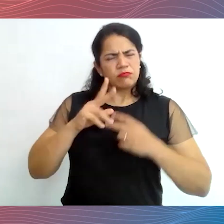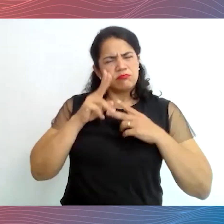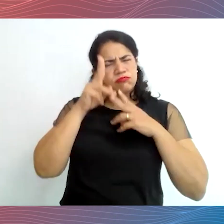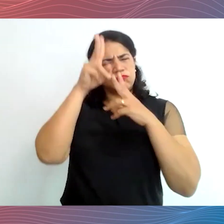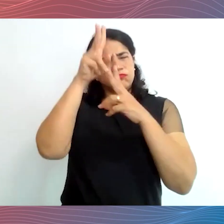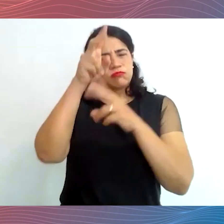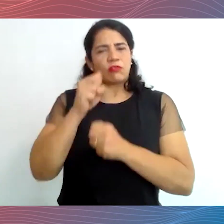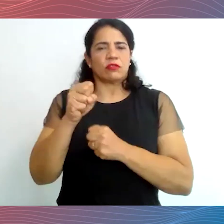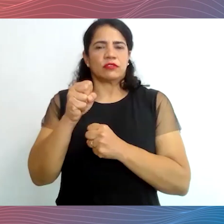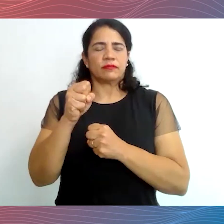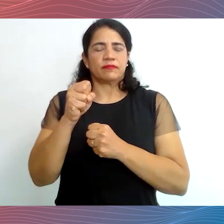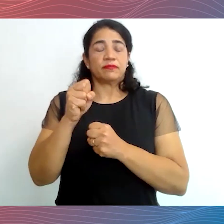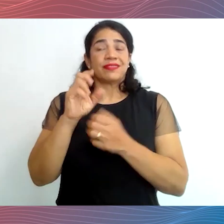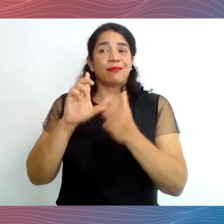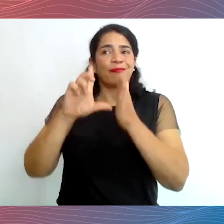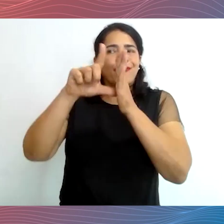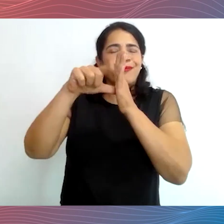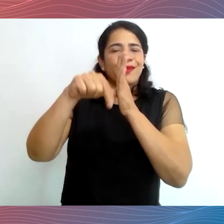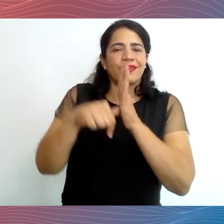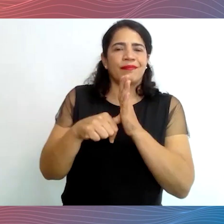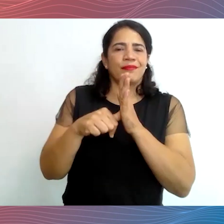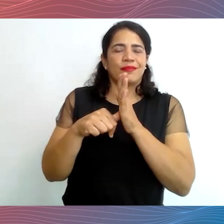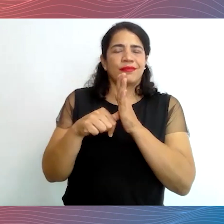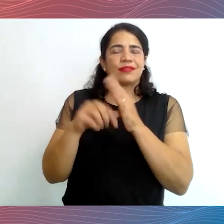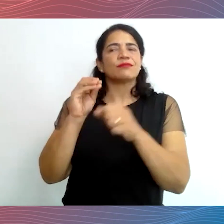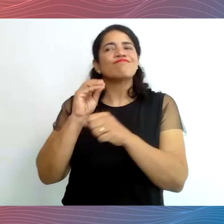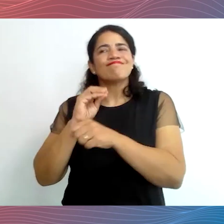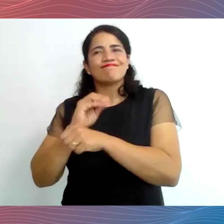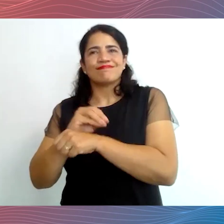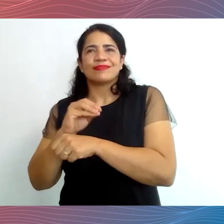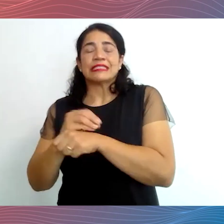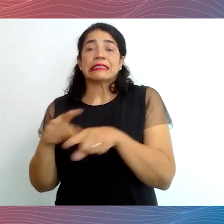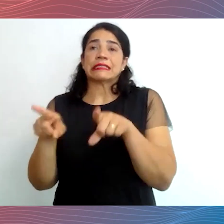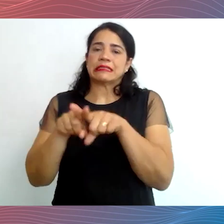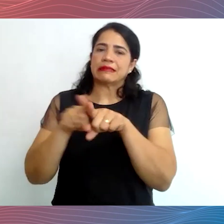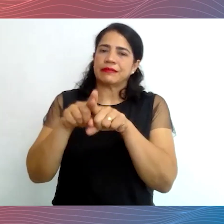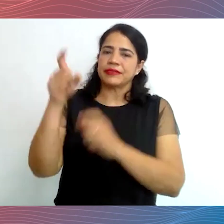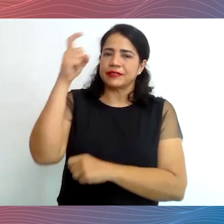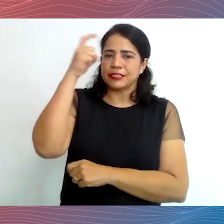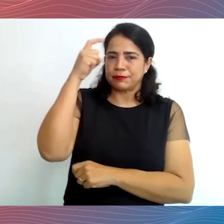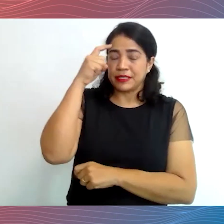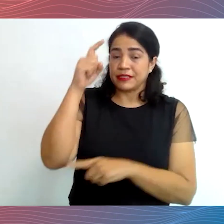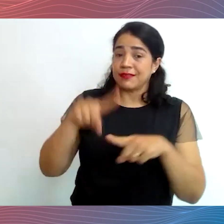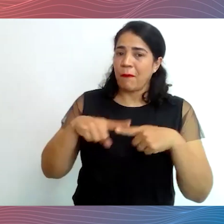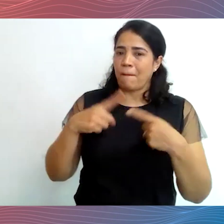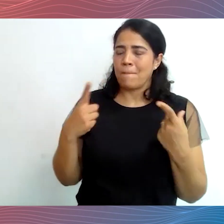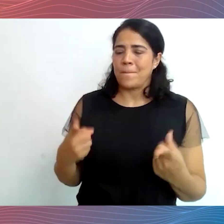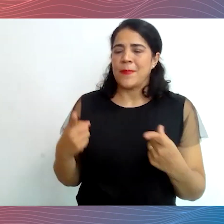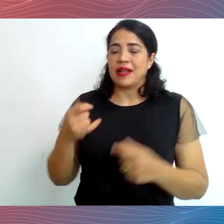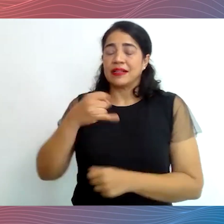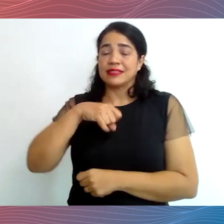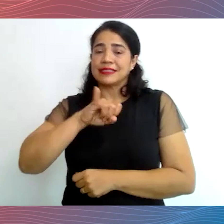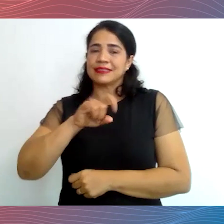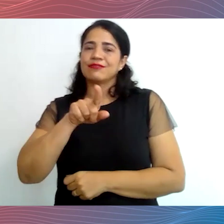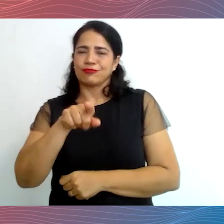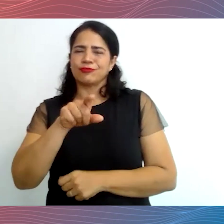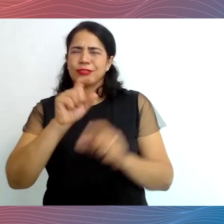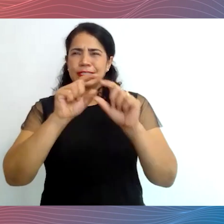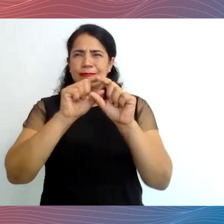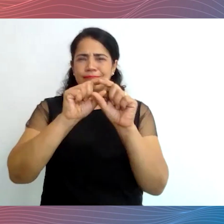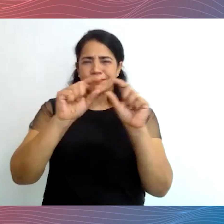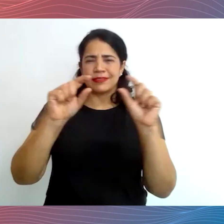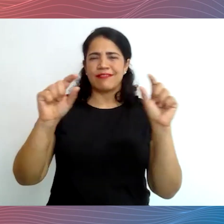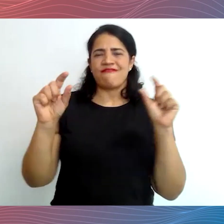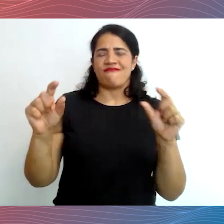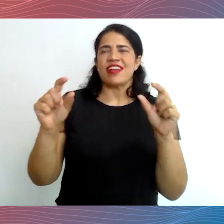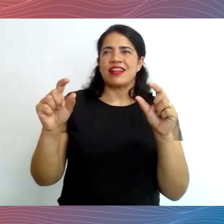ser cuidado da mente. Só que na imersão, na proclamação das frases, né? Você já começa a usar